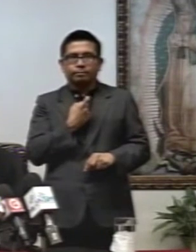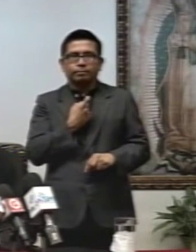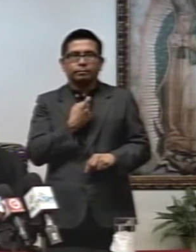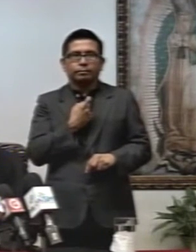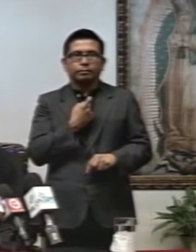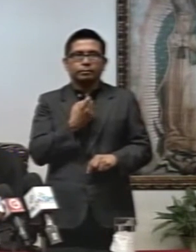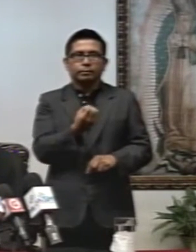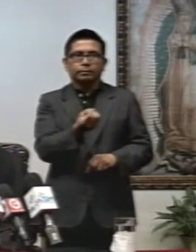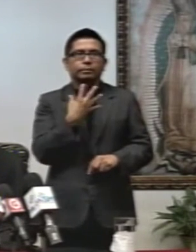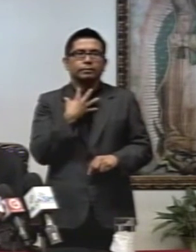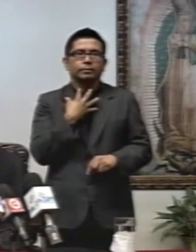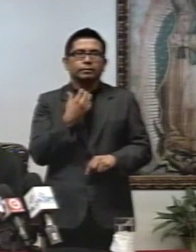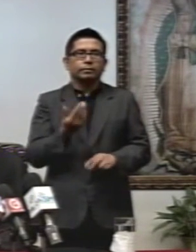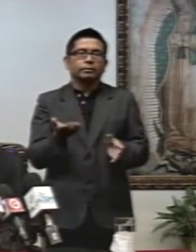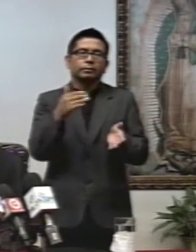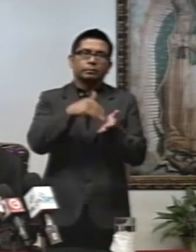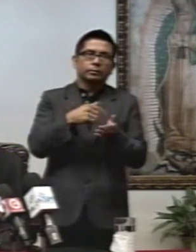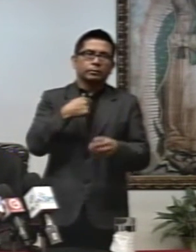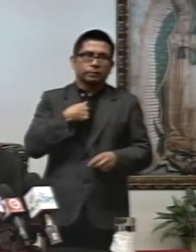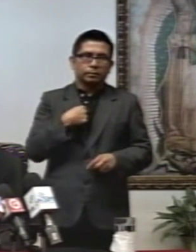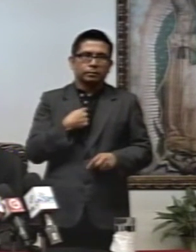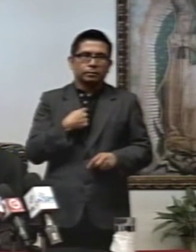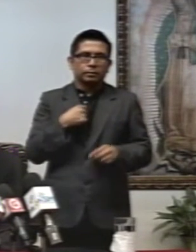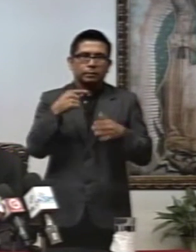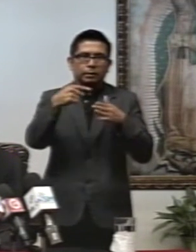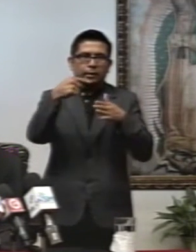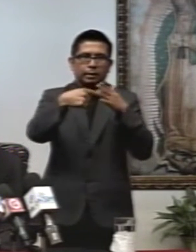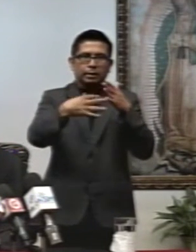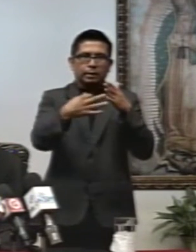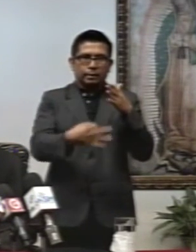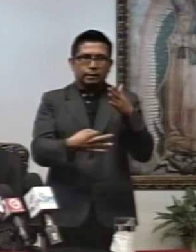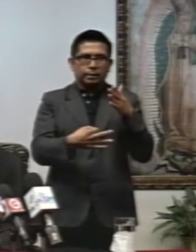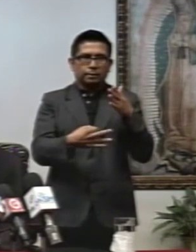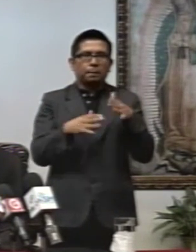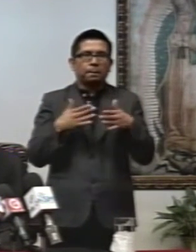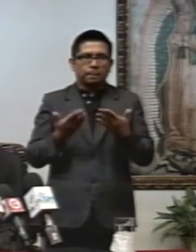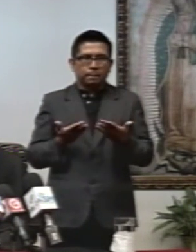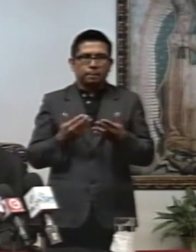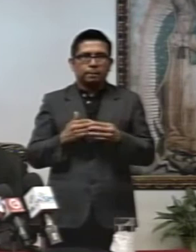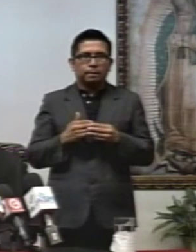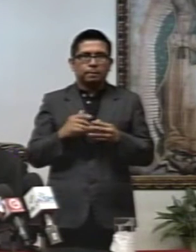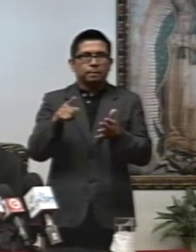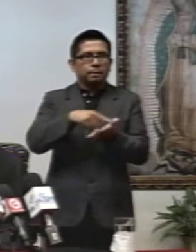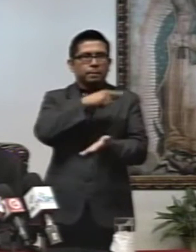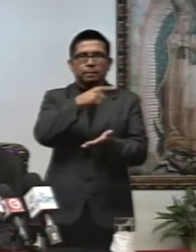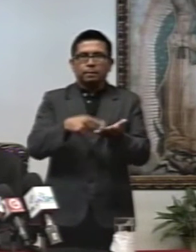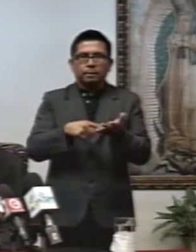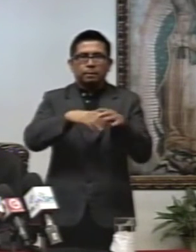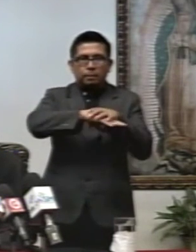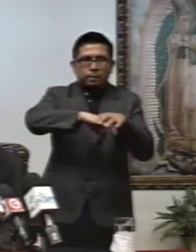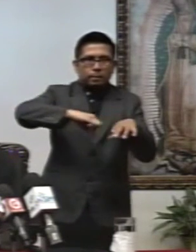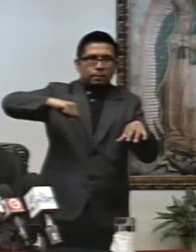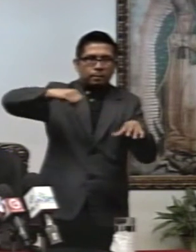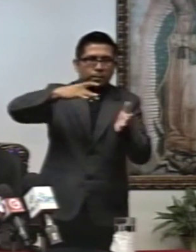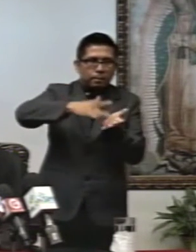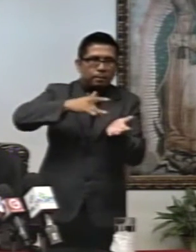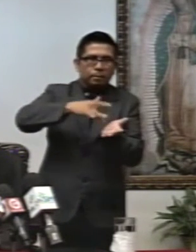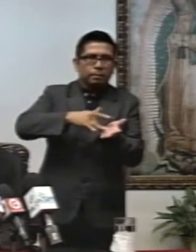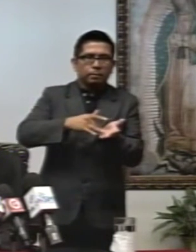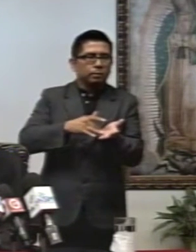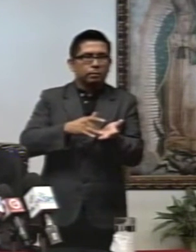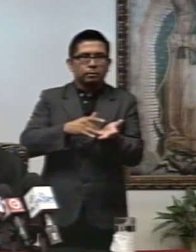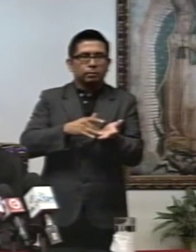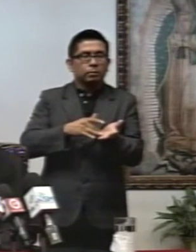a decir que insistiera en la ley para prohibir la explotación minera, que